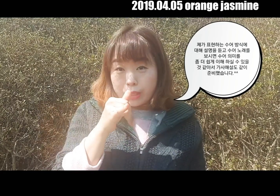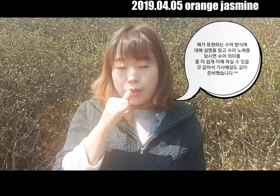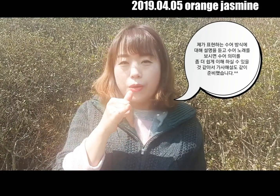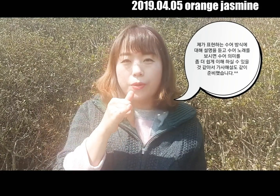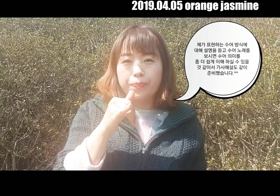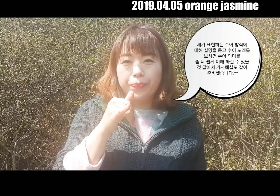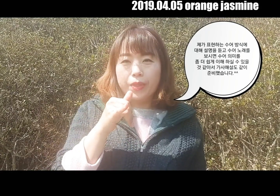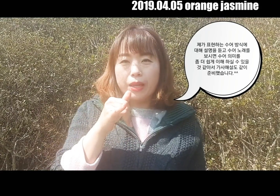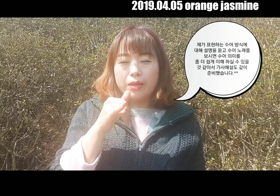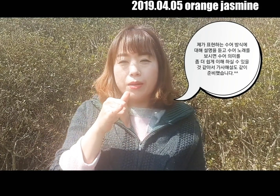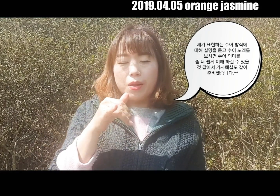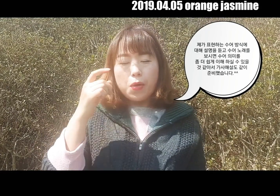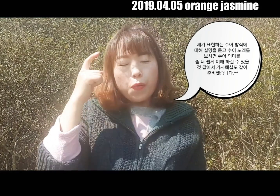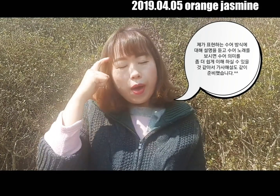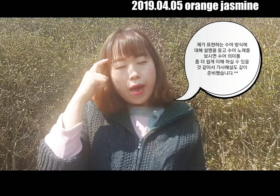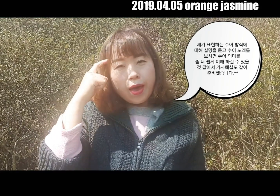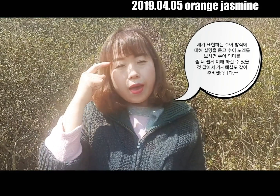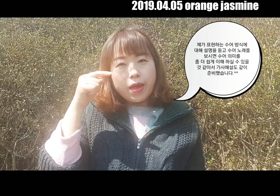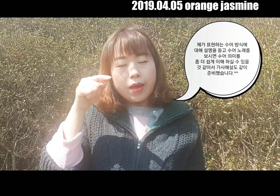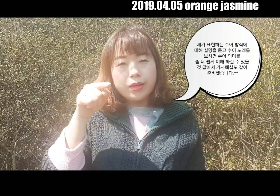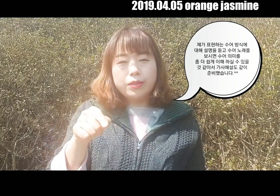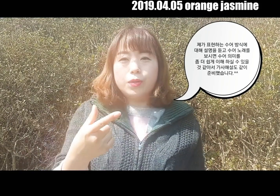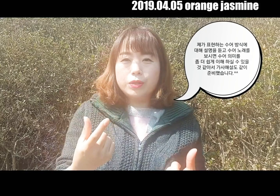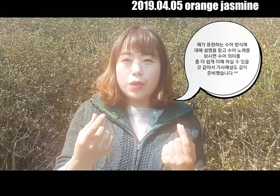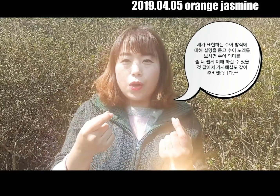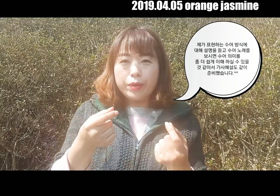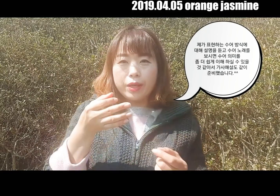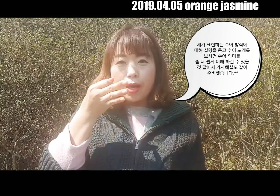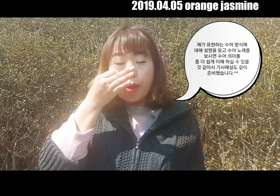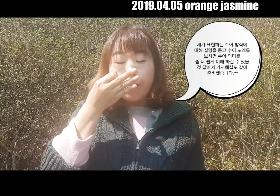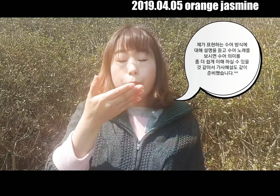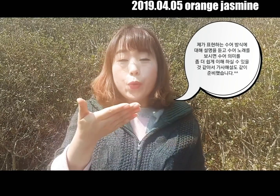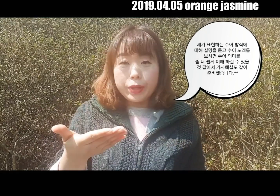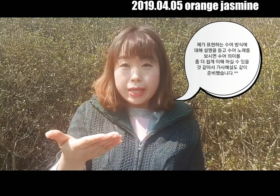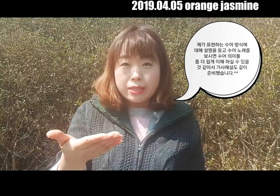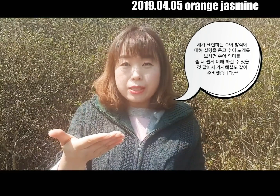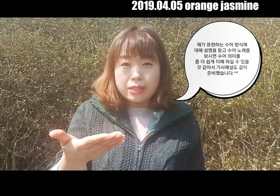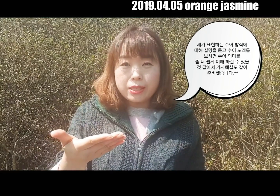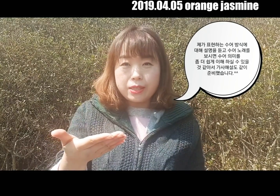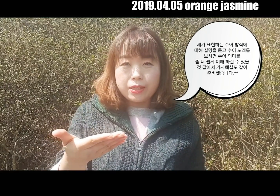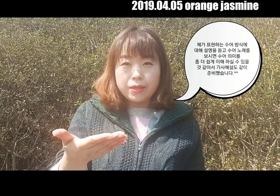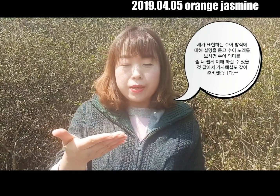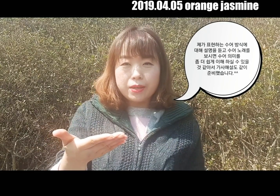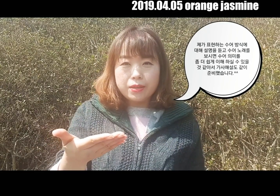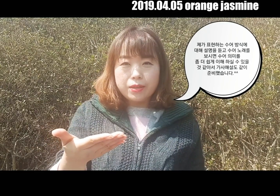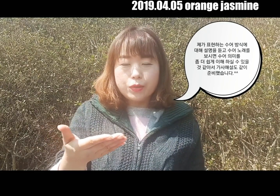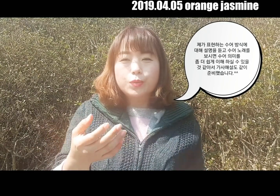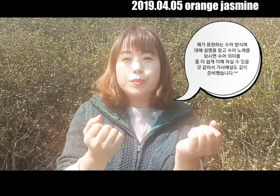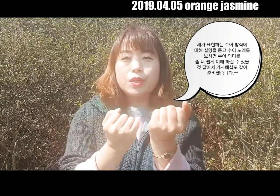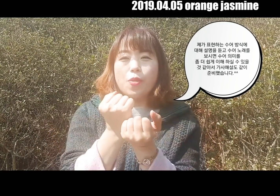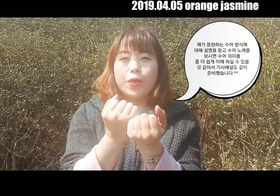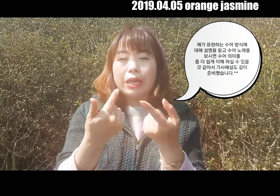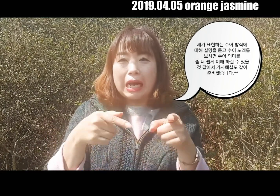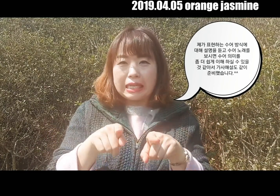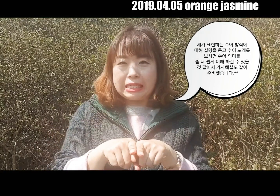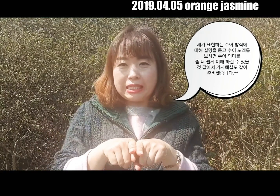있고 해서 왜 그것처럼 이렇게 표현했는지 좀 설명이랑